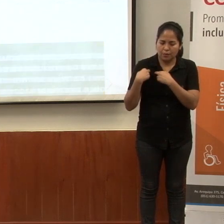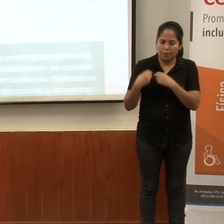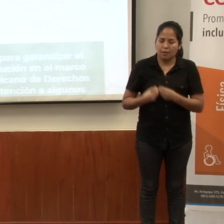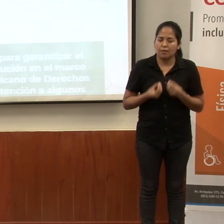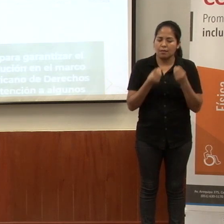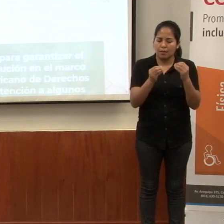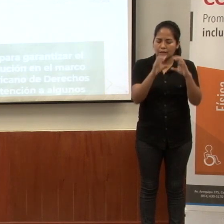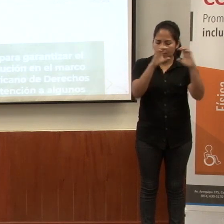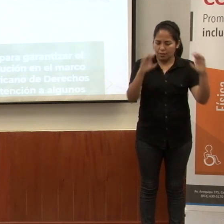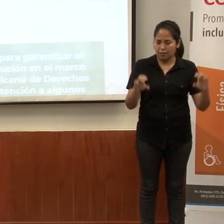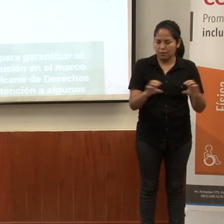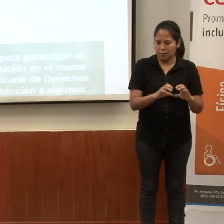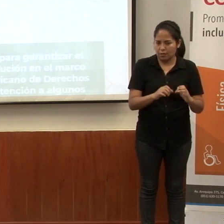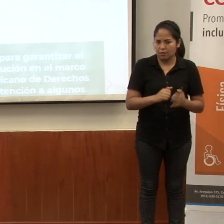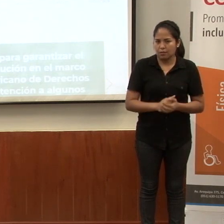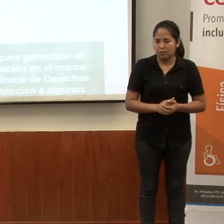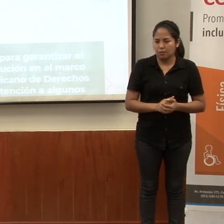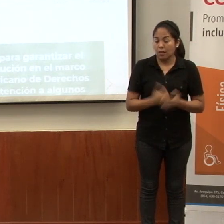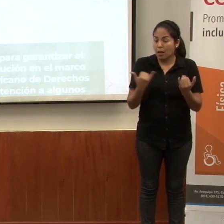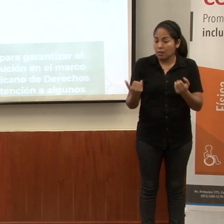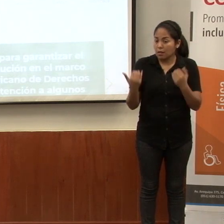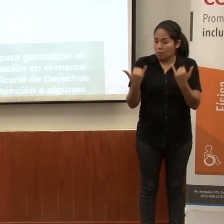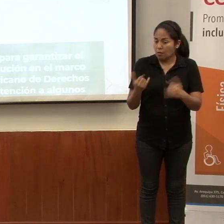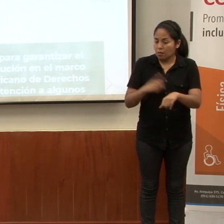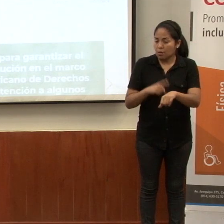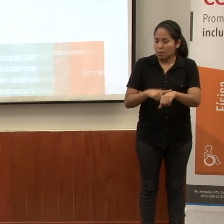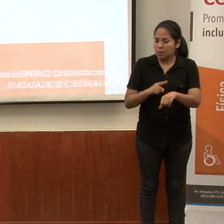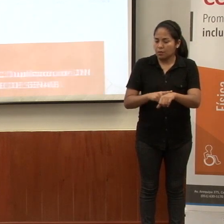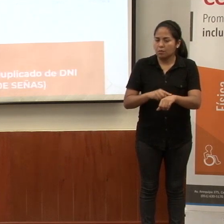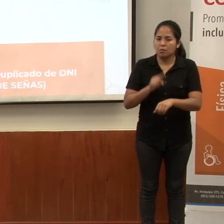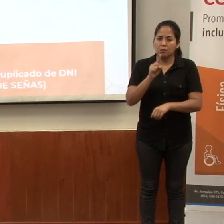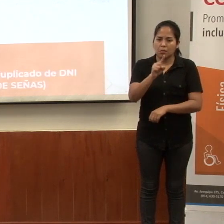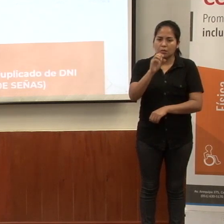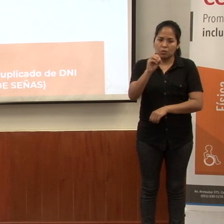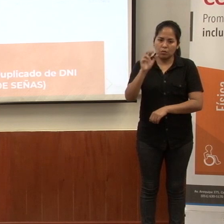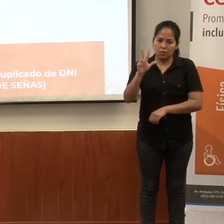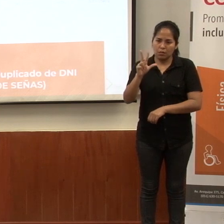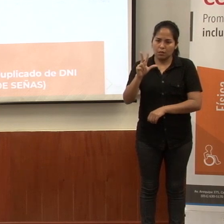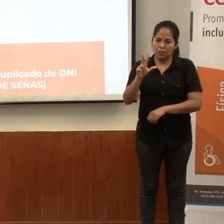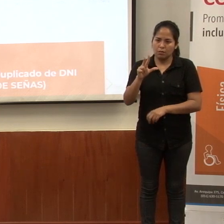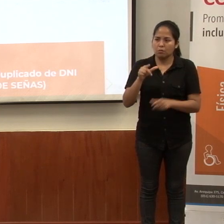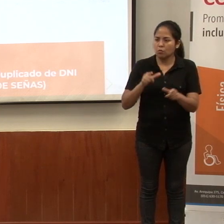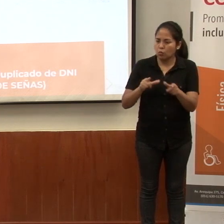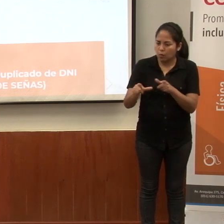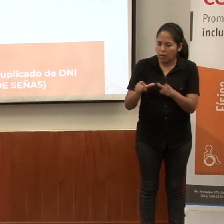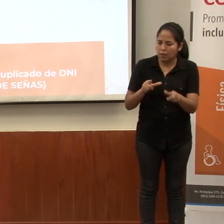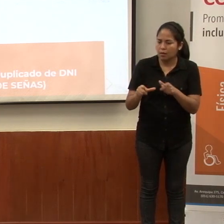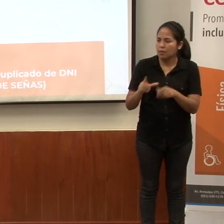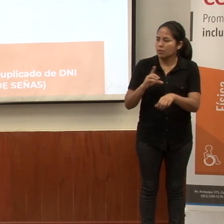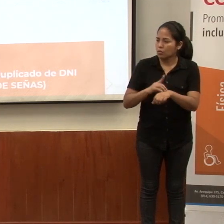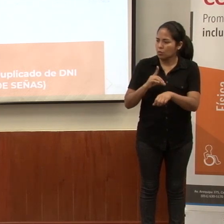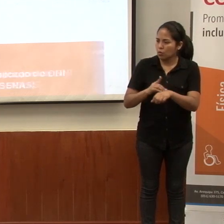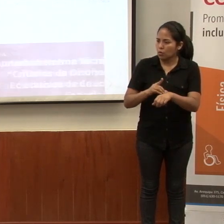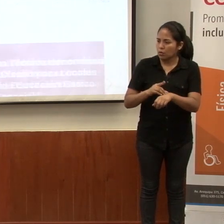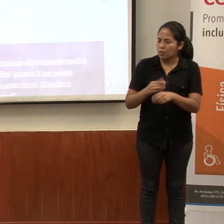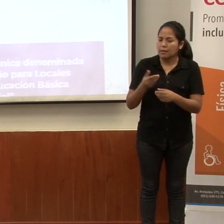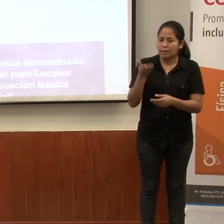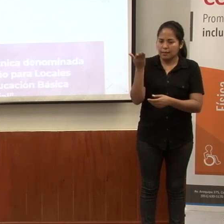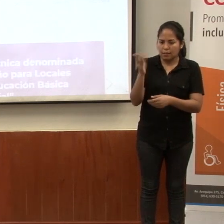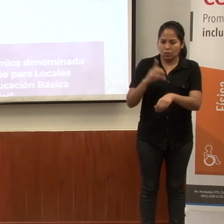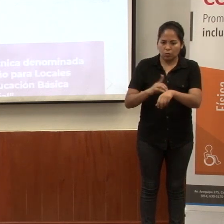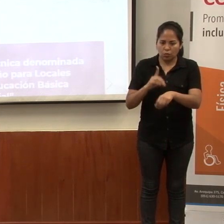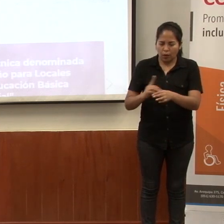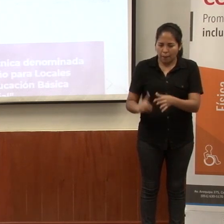tenemos 103 centros de salud mental comunitaria, porque ahí están los psiquiatras. Y el psiquiatra es el llamado